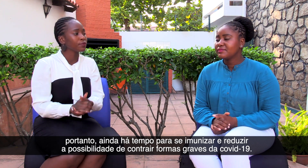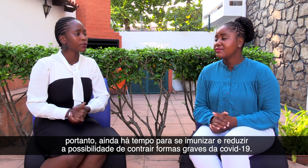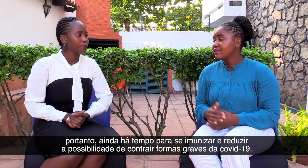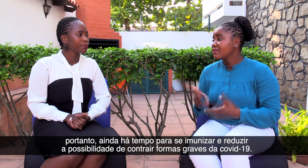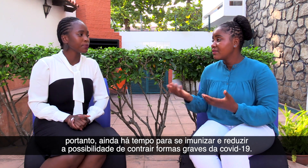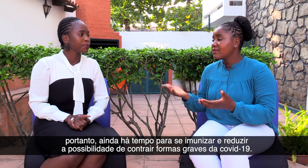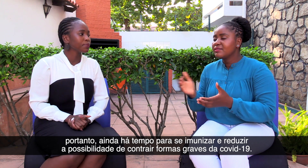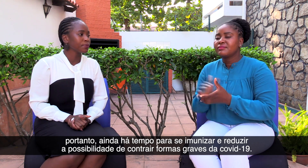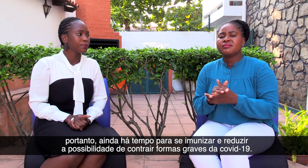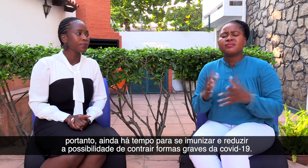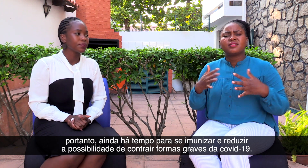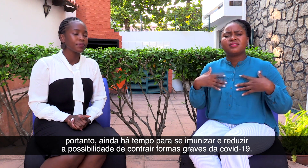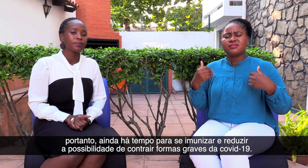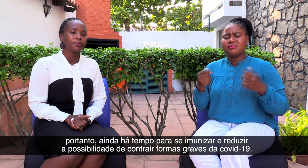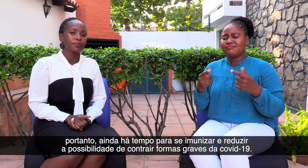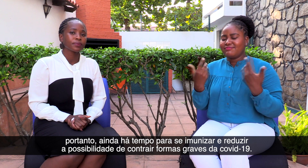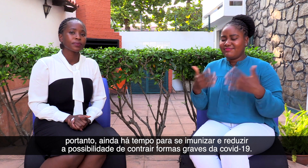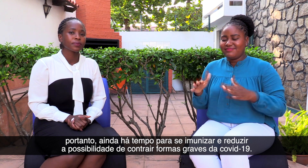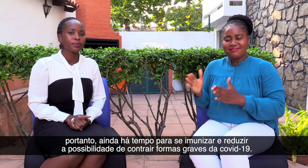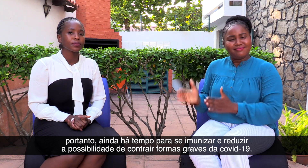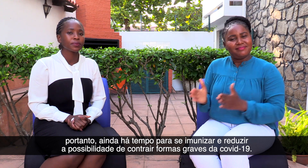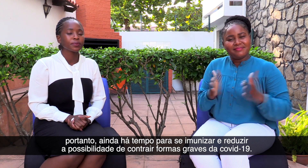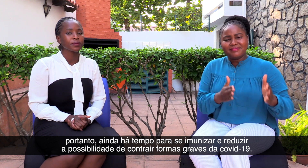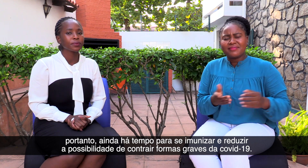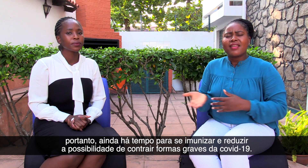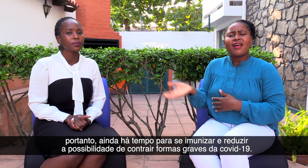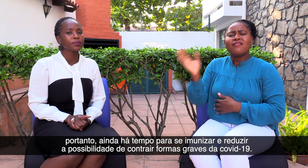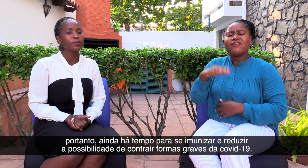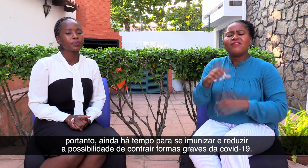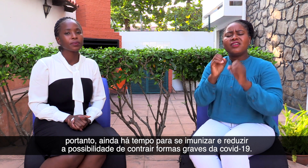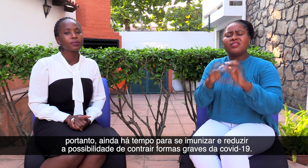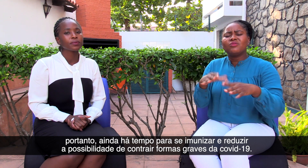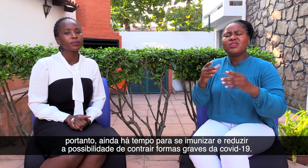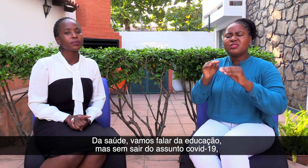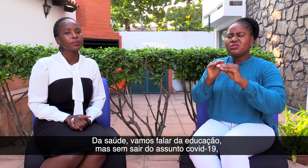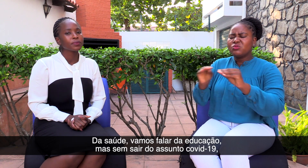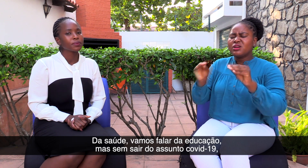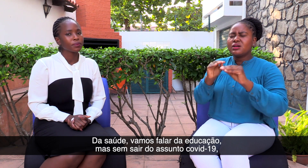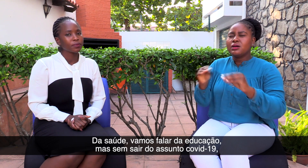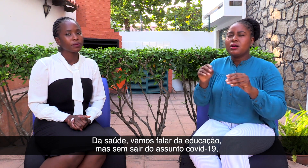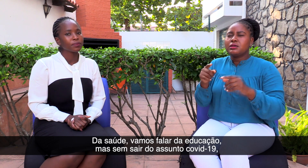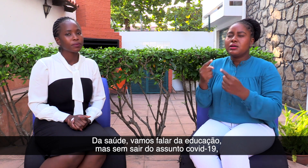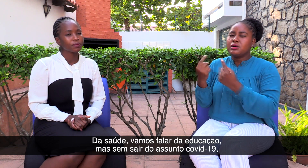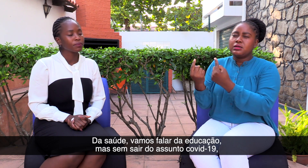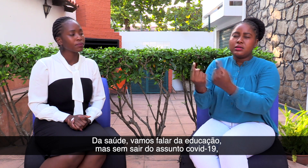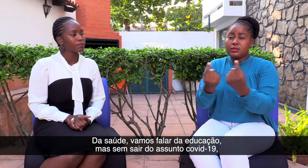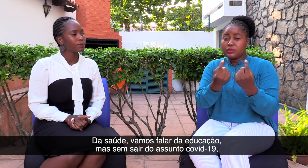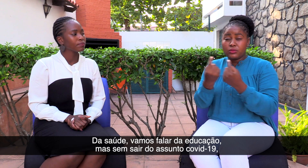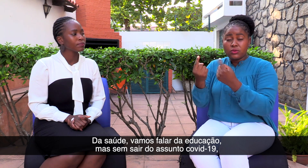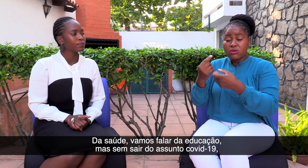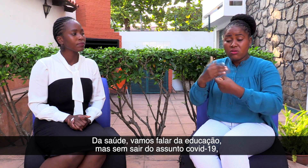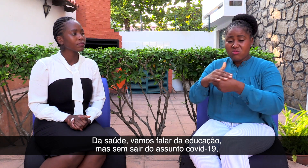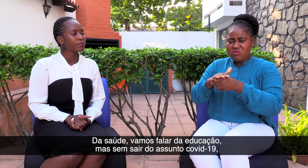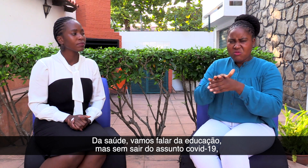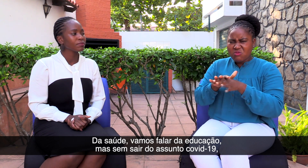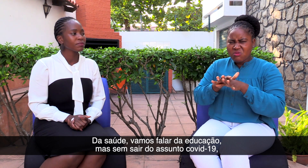imunizar e reduzir a possibilidade de contrair formas graves da Covid-19. Da saúde, vamos falar de educação,